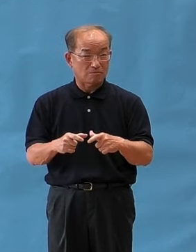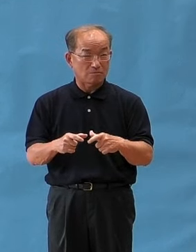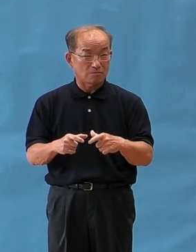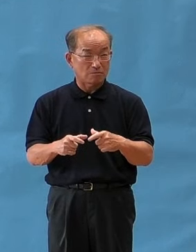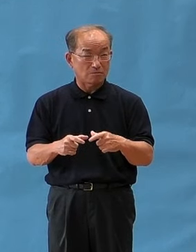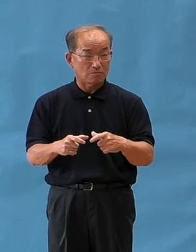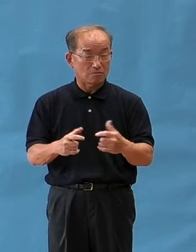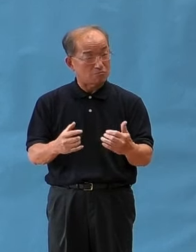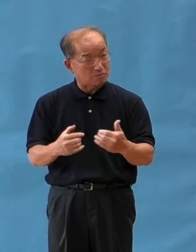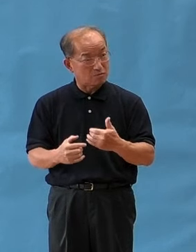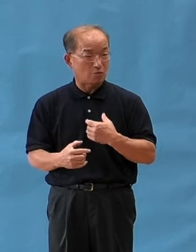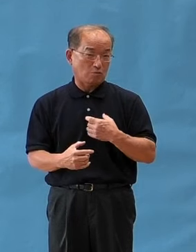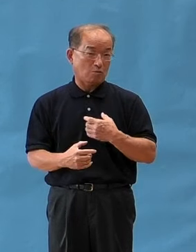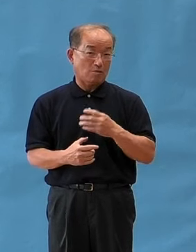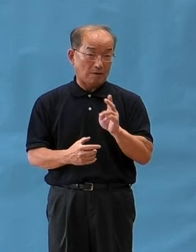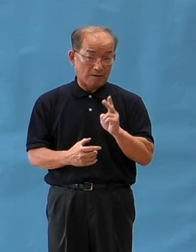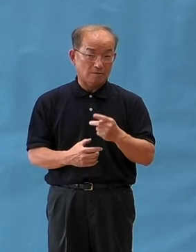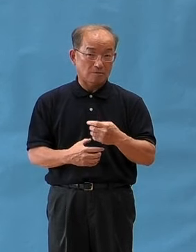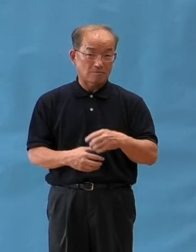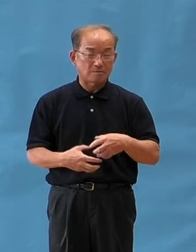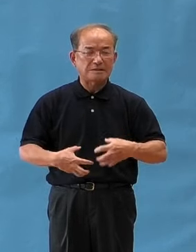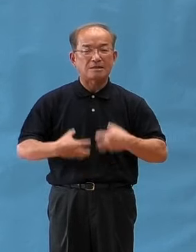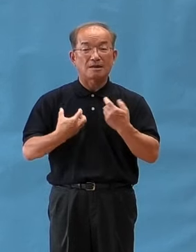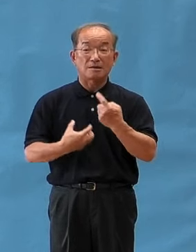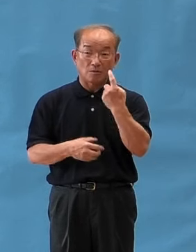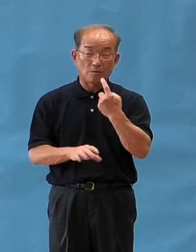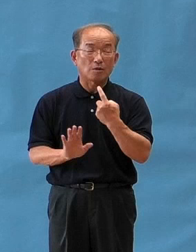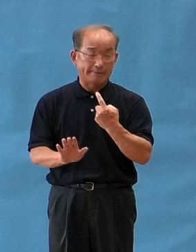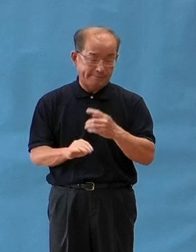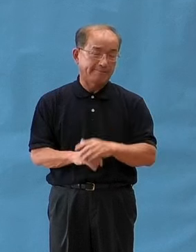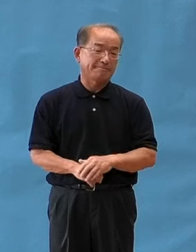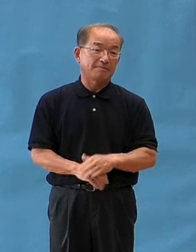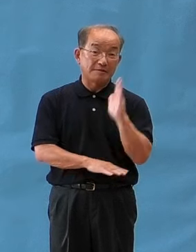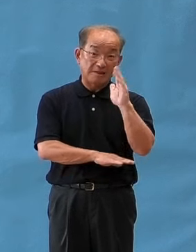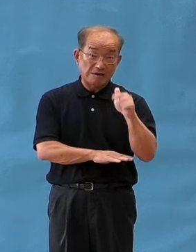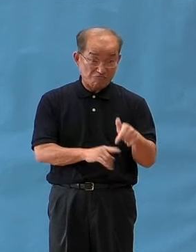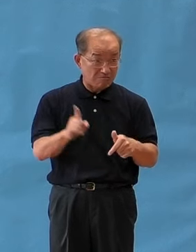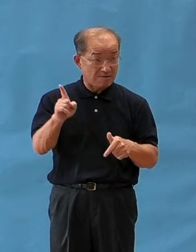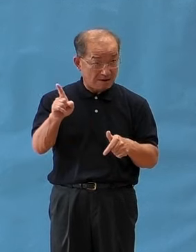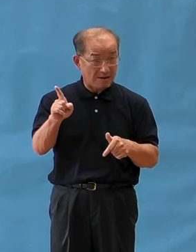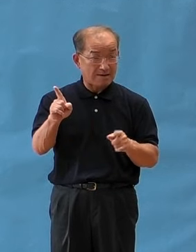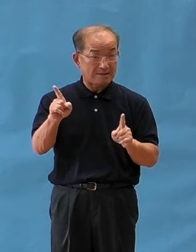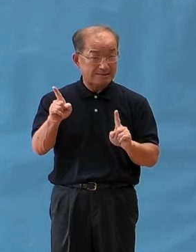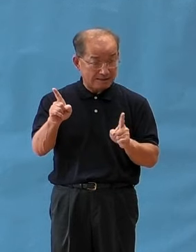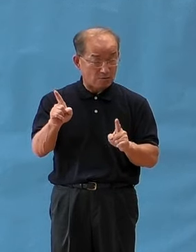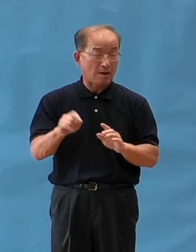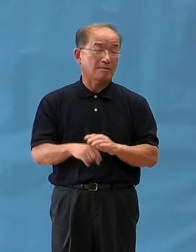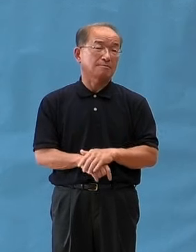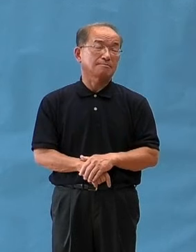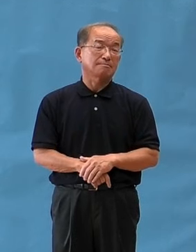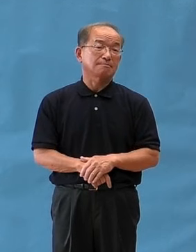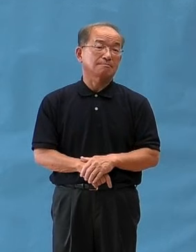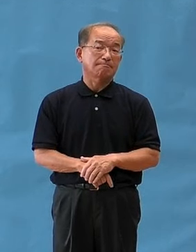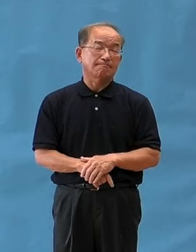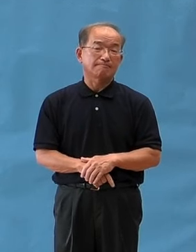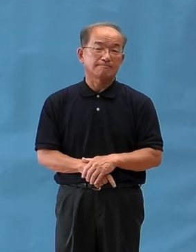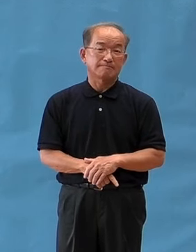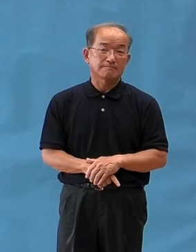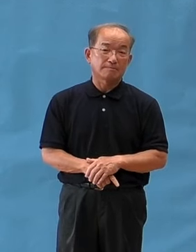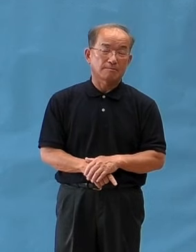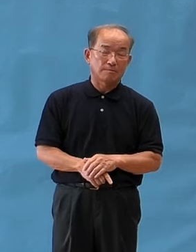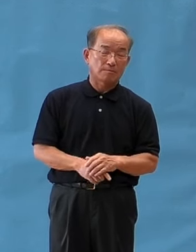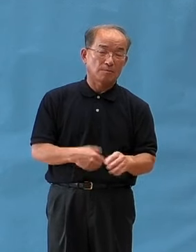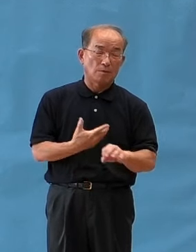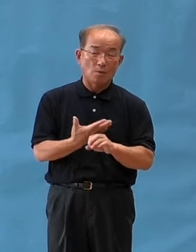というふうに怒りを覚えます。本当に政府がなんとか衆議院に取ったのかな、法案を